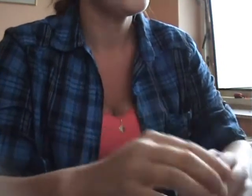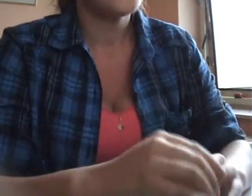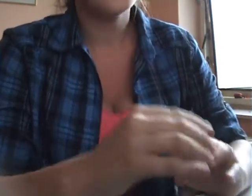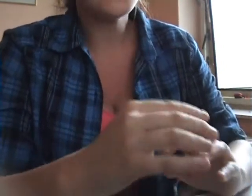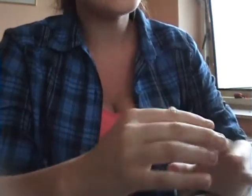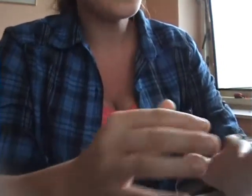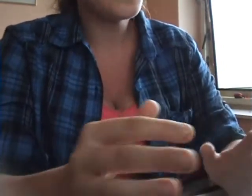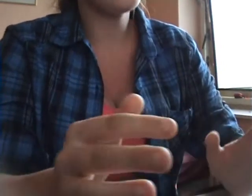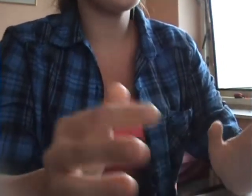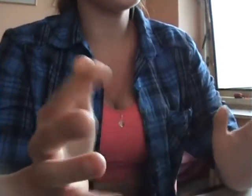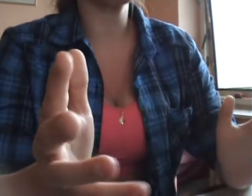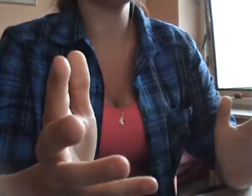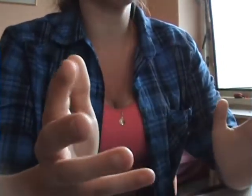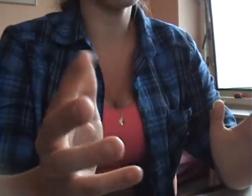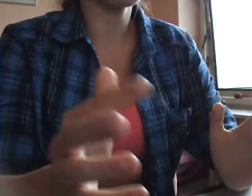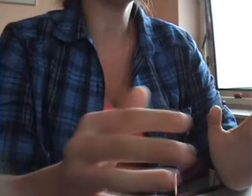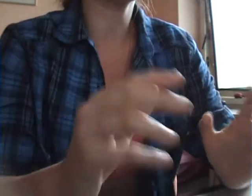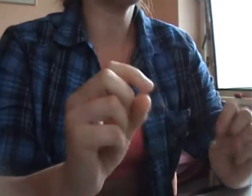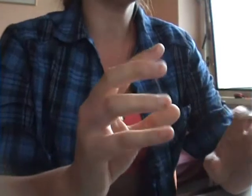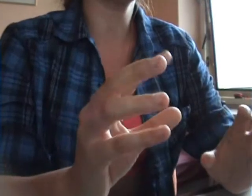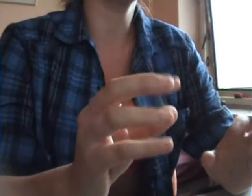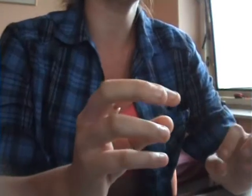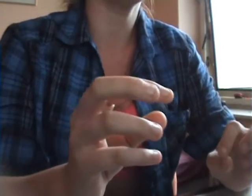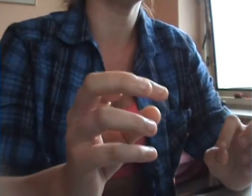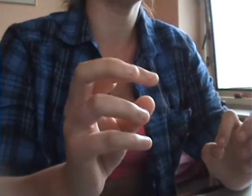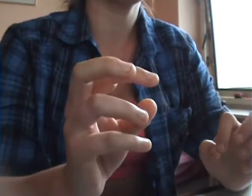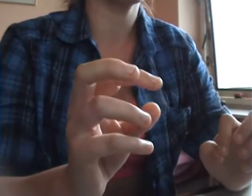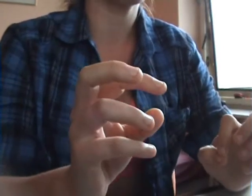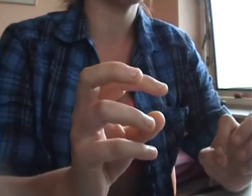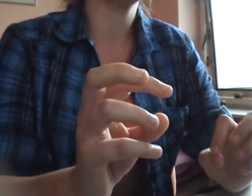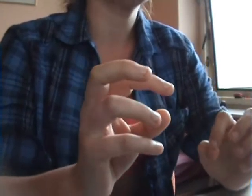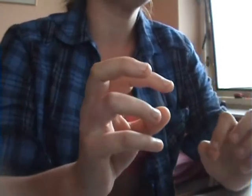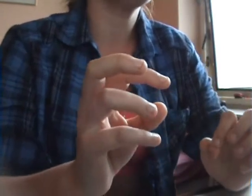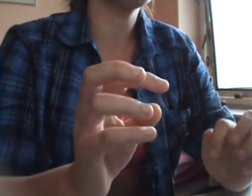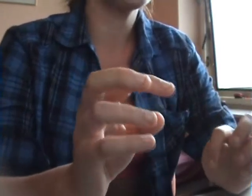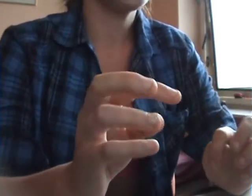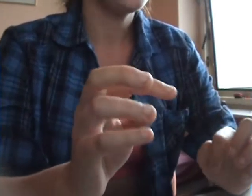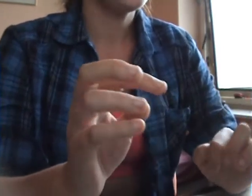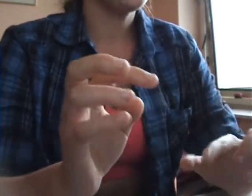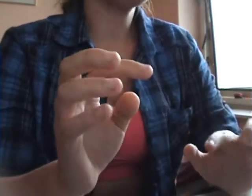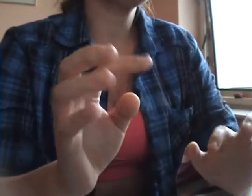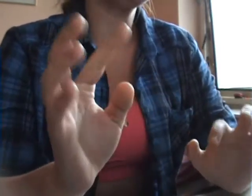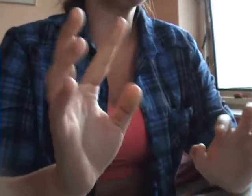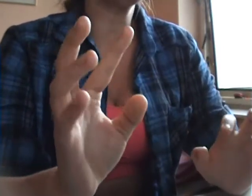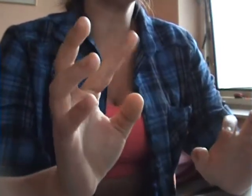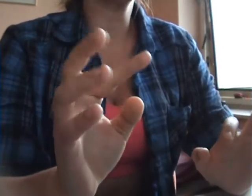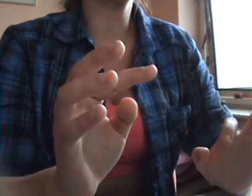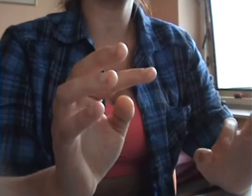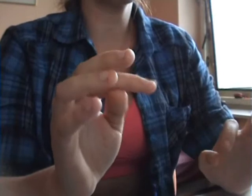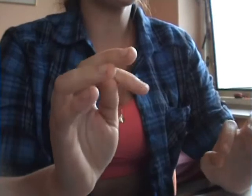Na práve ležím a snívám. Od židíčko